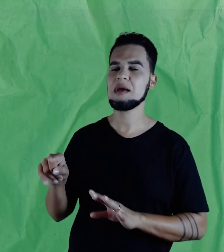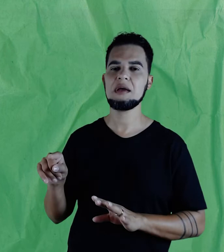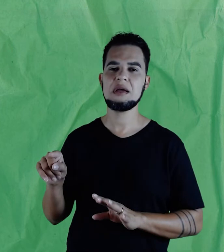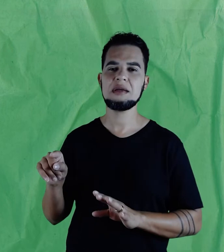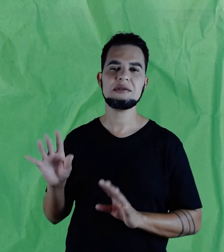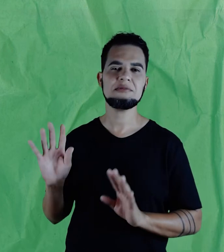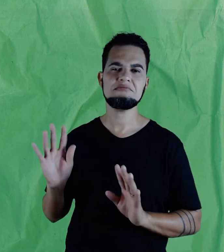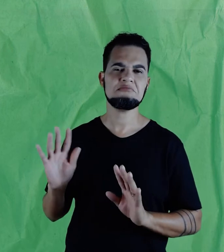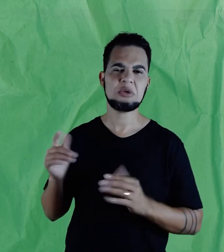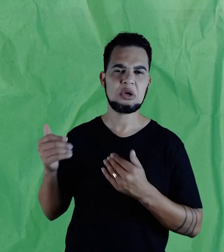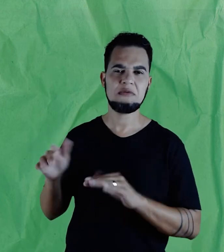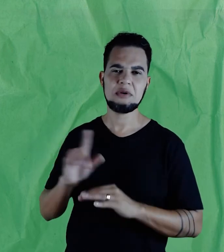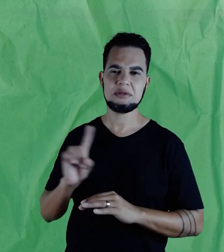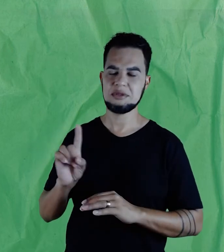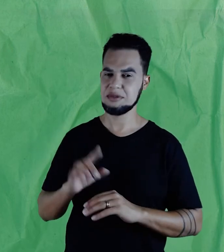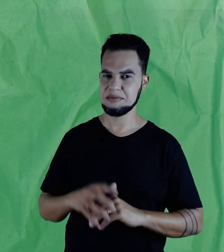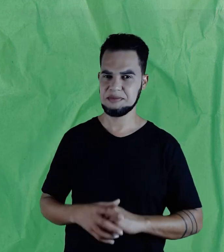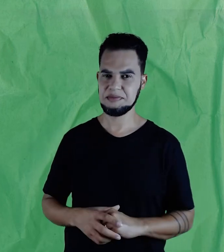Opacity.